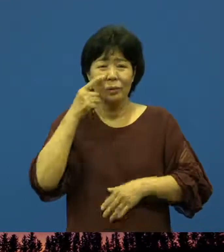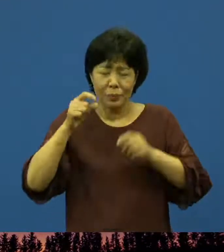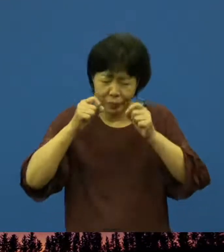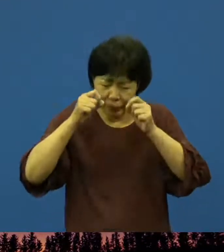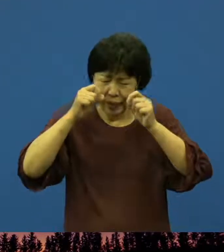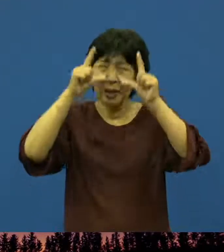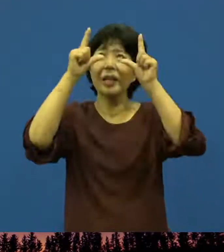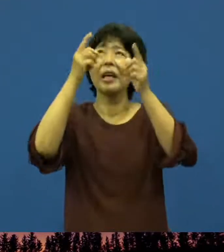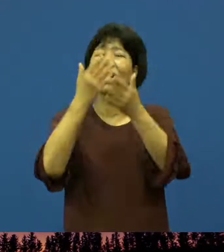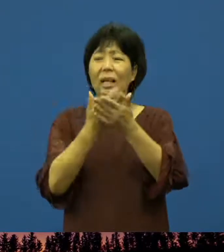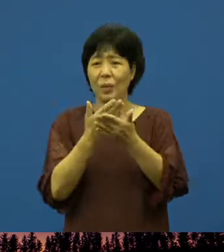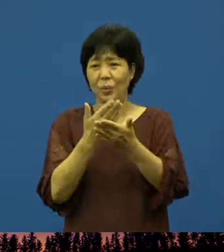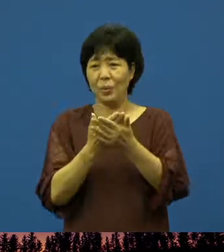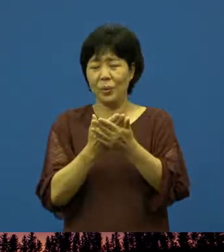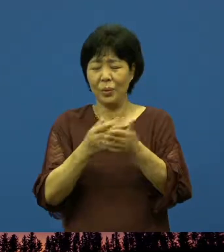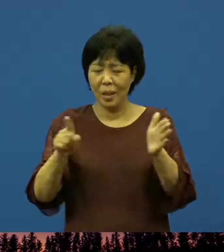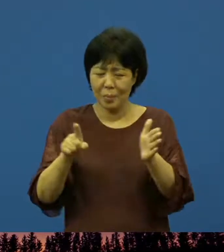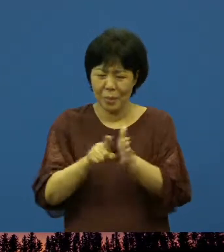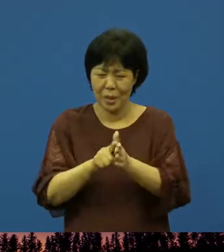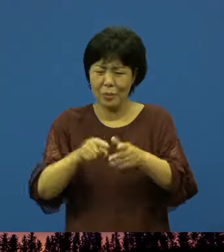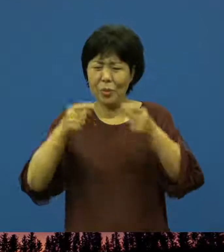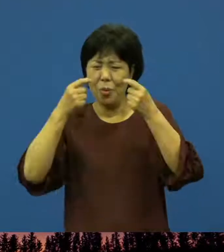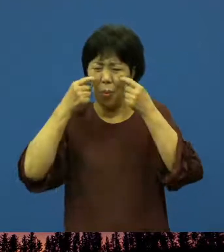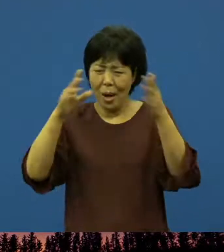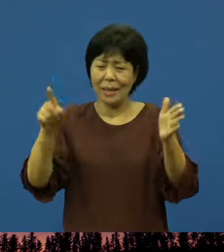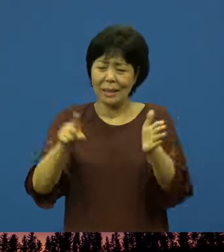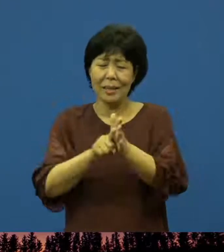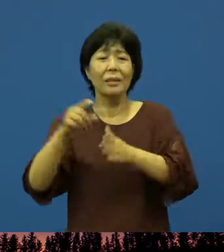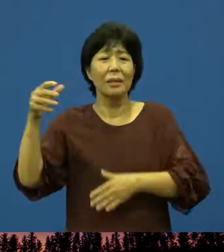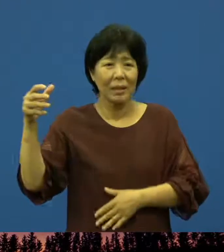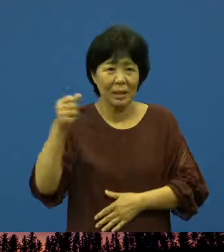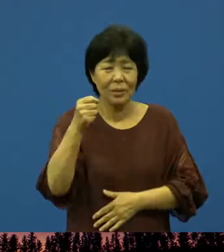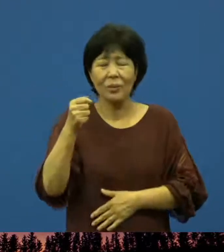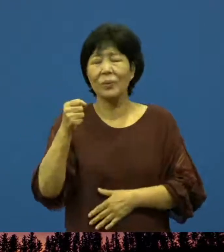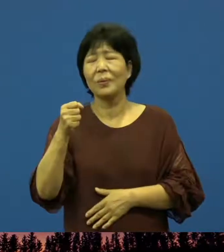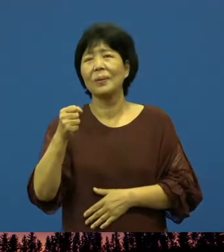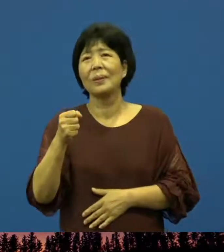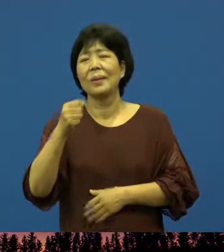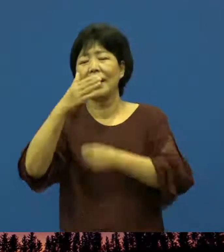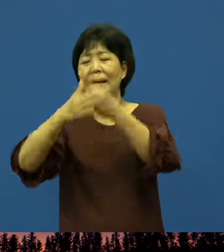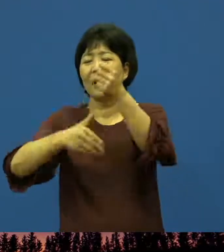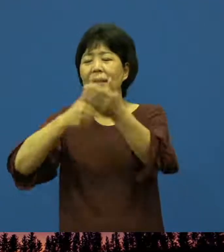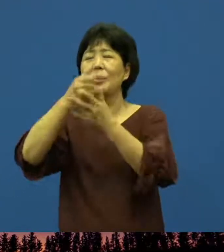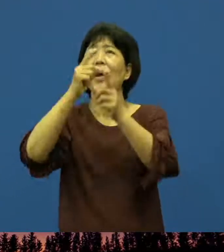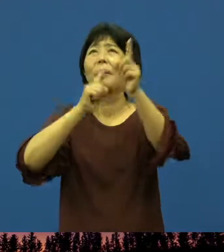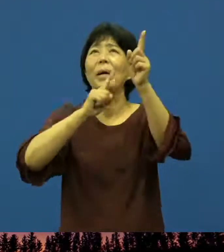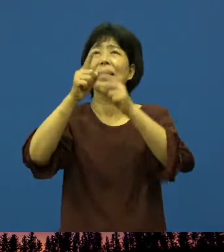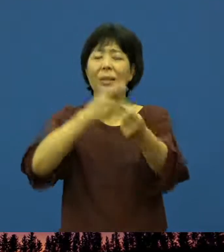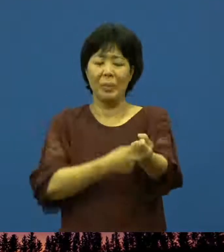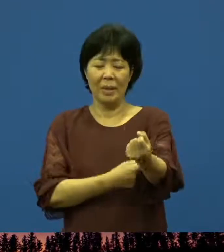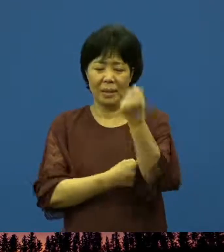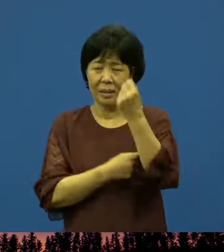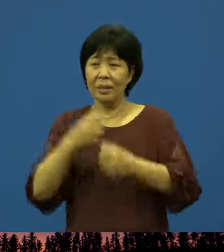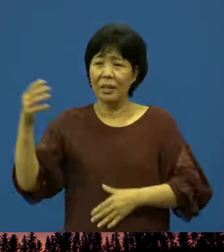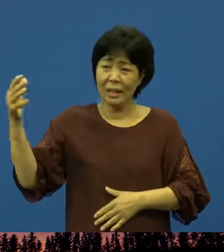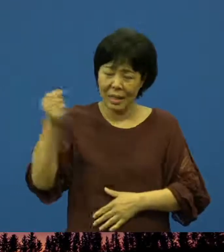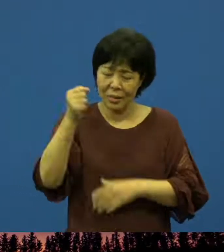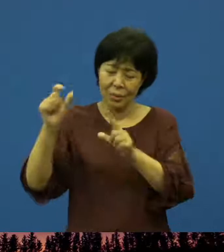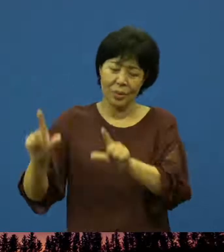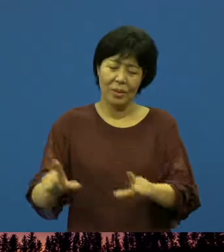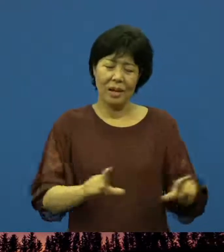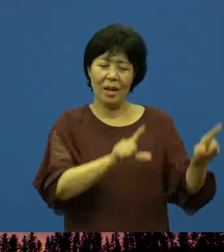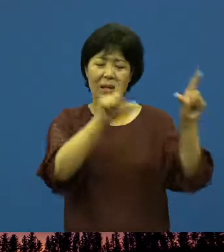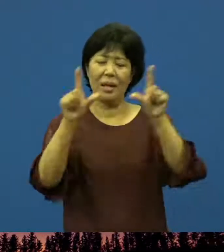주시고 우리의 신앙이 더 선명해지게 하여 주시고 더 확신에 차게 하시고 더 하나님의 말씀의 능력으로 살게 하여